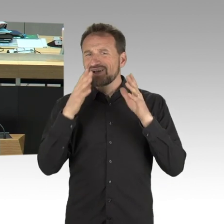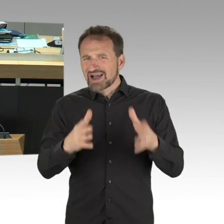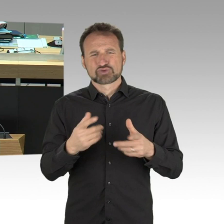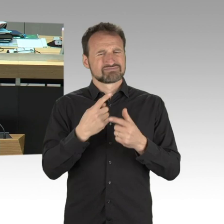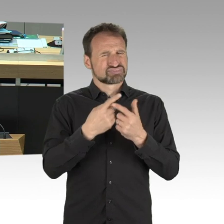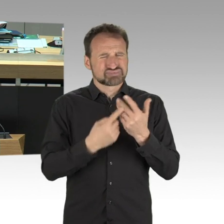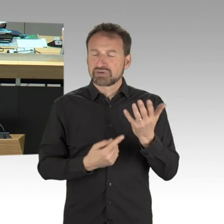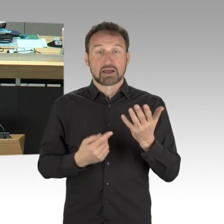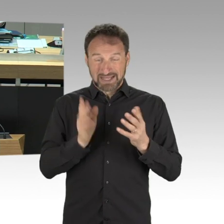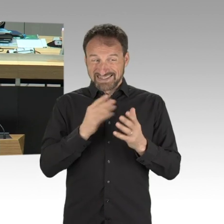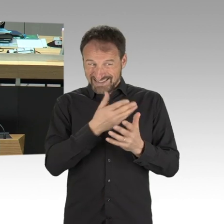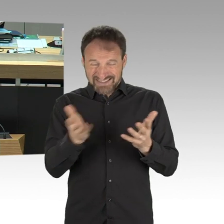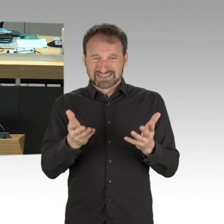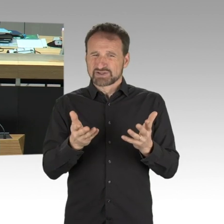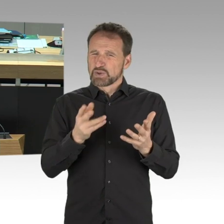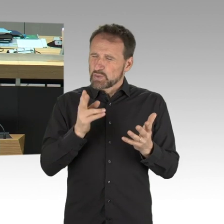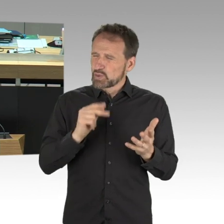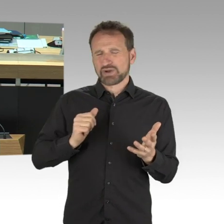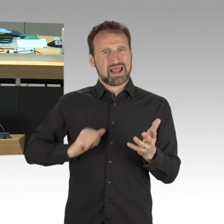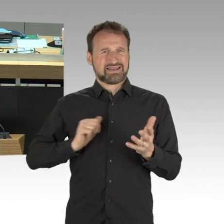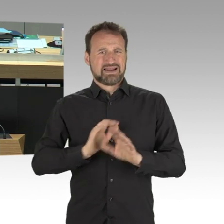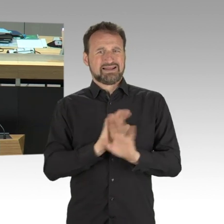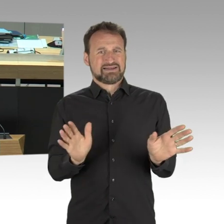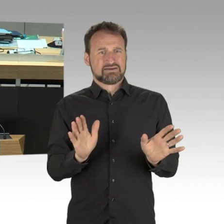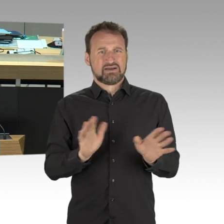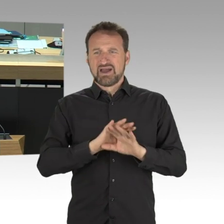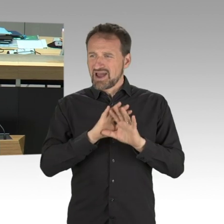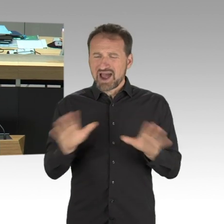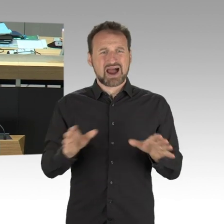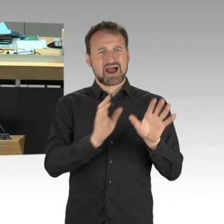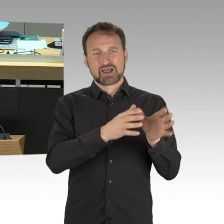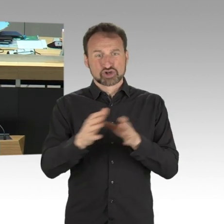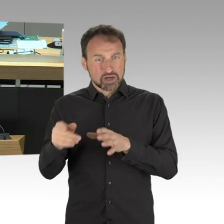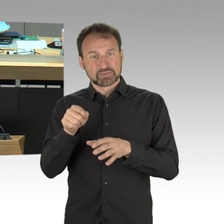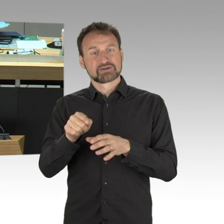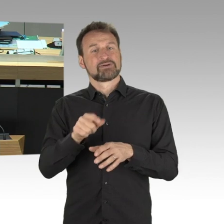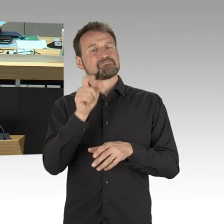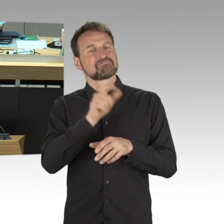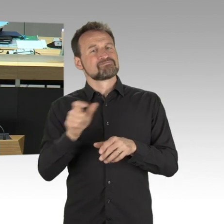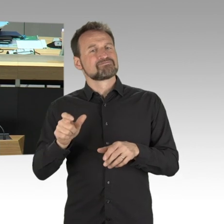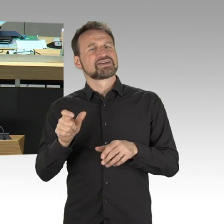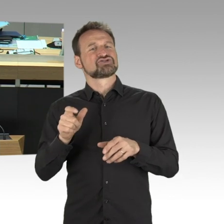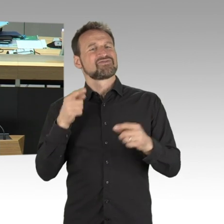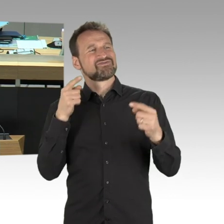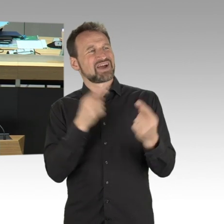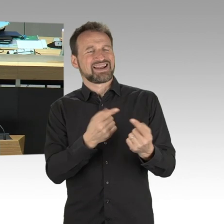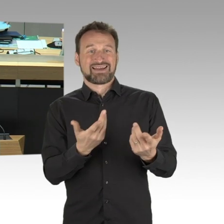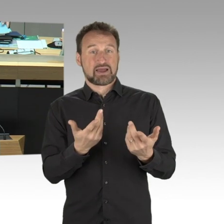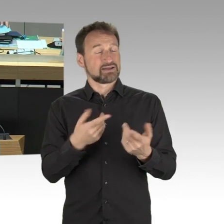Antisemitismus, Rassismus, alle Formen der gruppenbezogenen Menschenfeindlichkeit wenden sich immer gegen unsere offene Gesellschaft. Sie sind